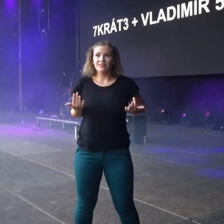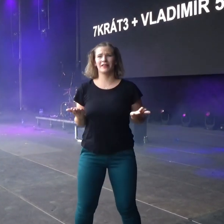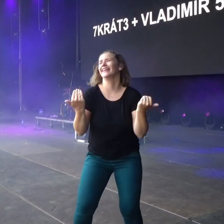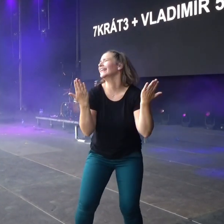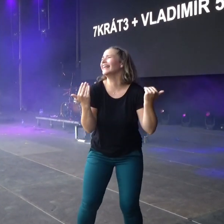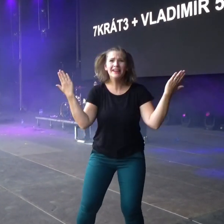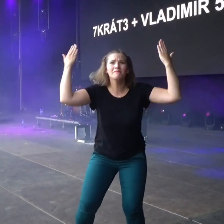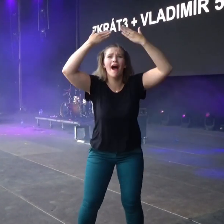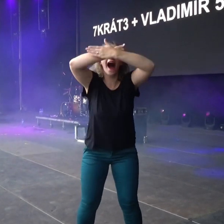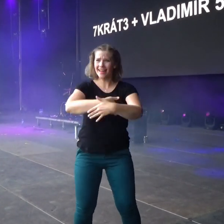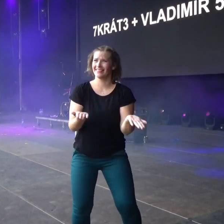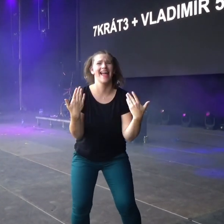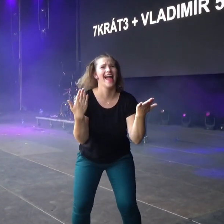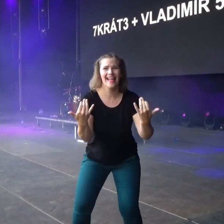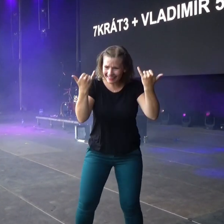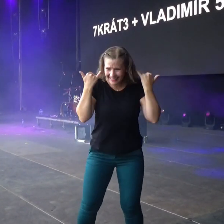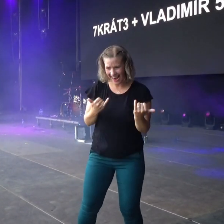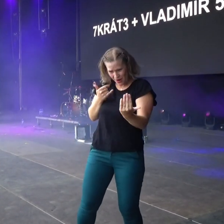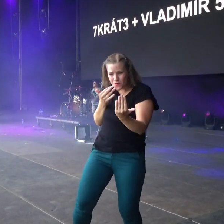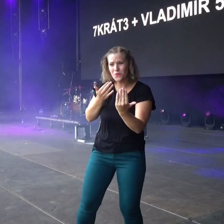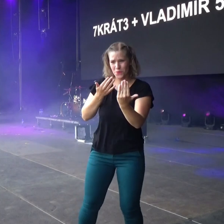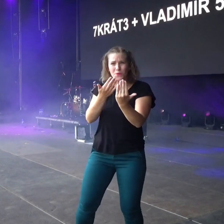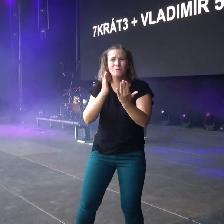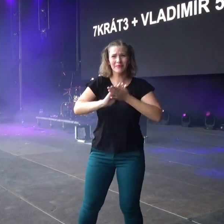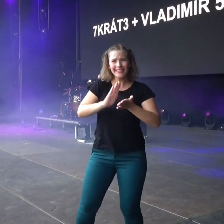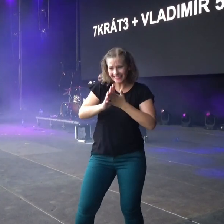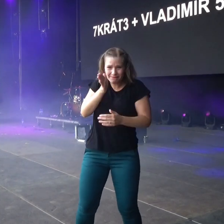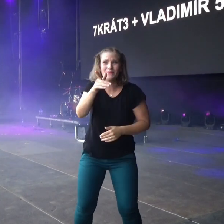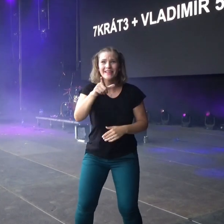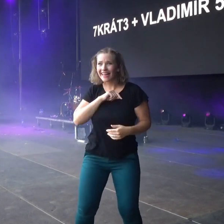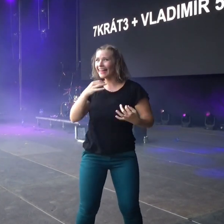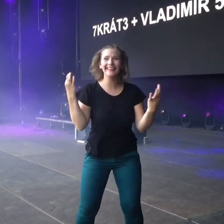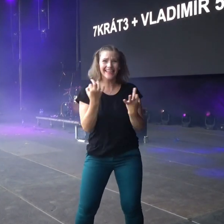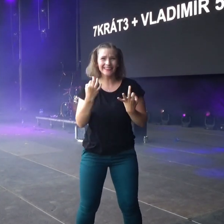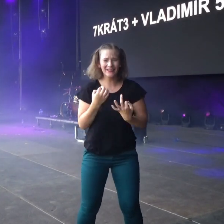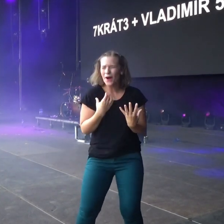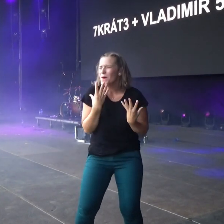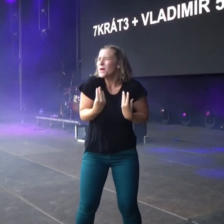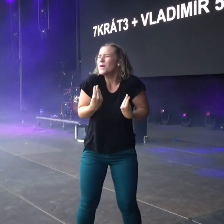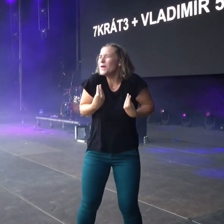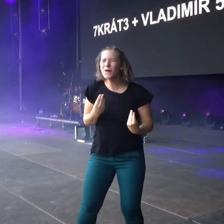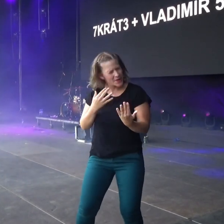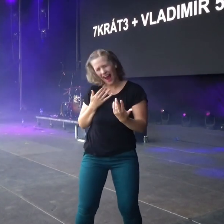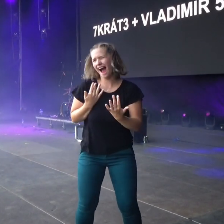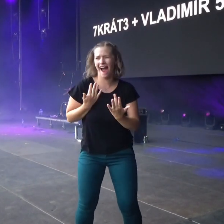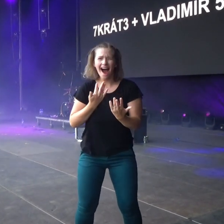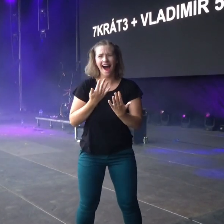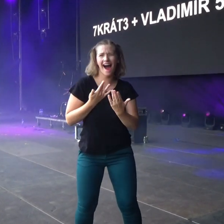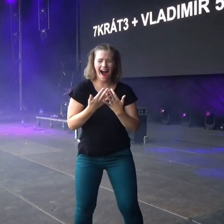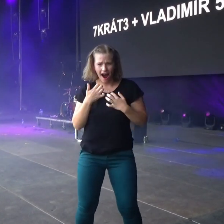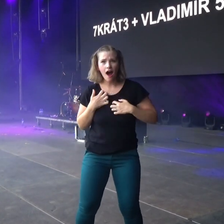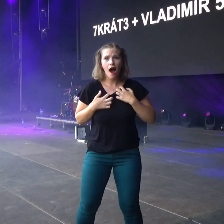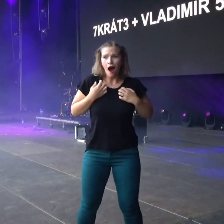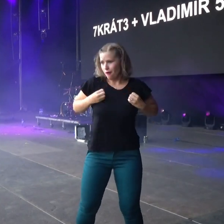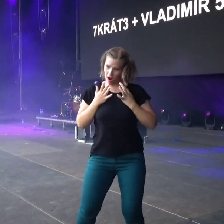Počekáva ků, si počekáva ků Večeji mladá sám, já vím, že jsem počekáva ků